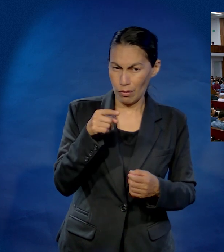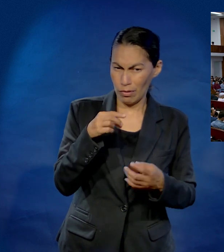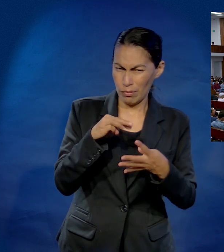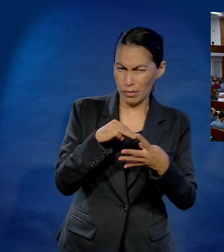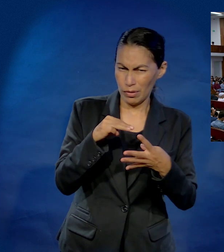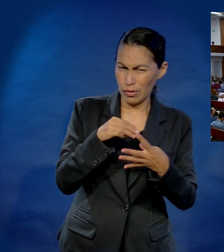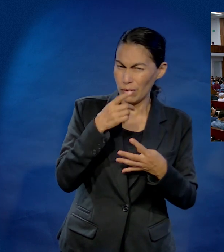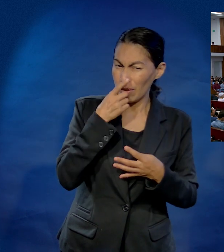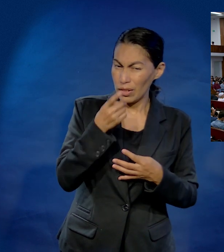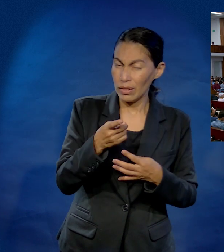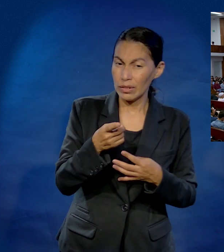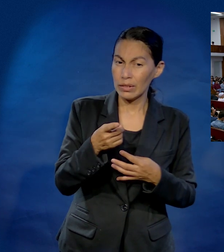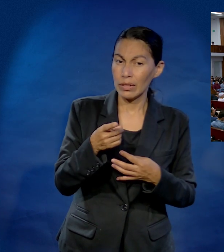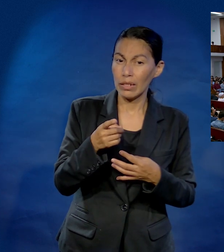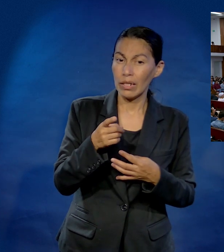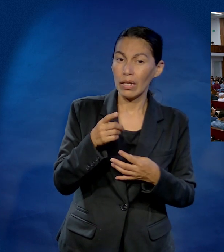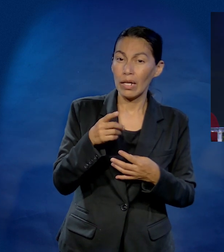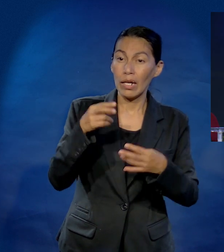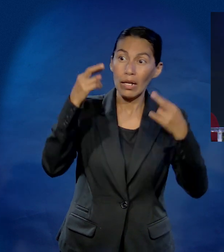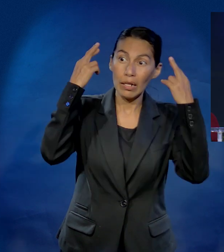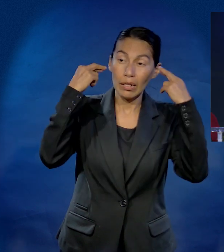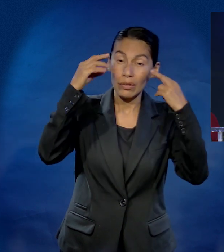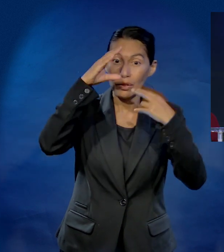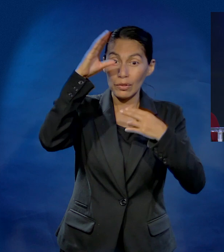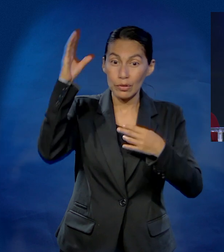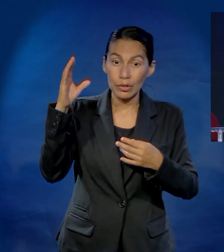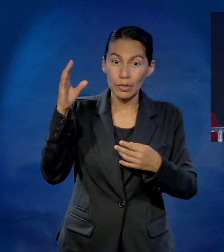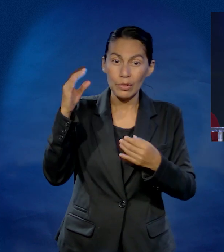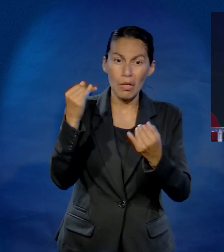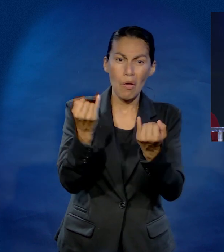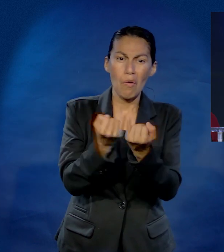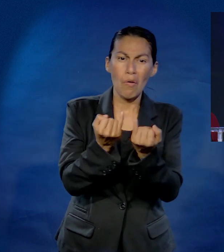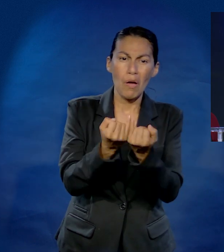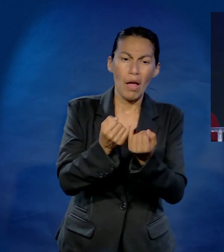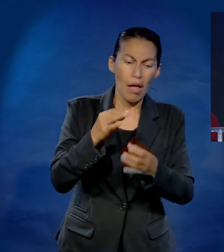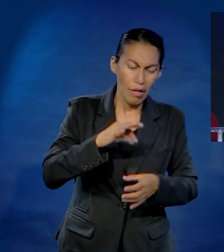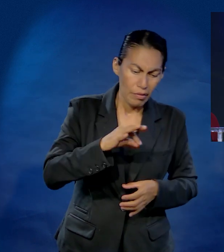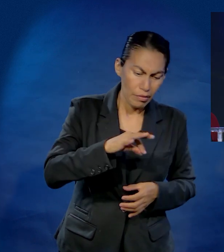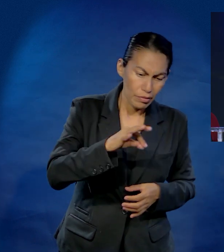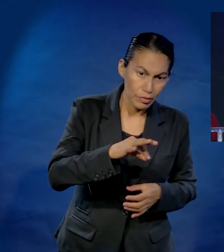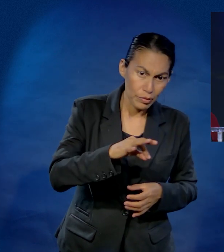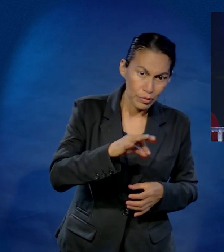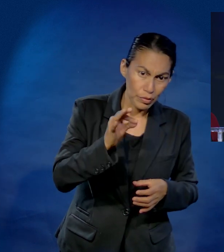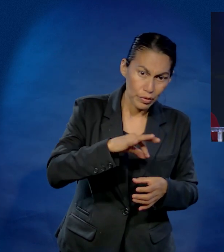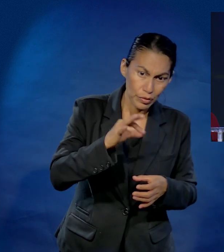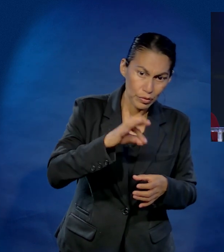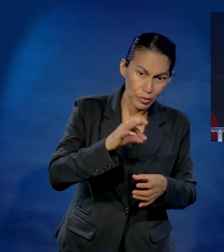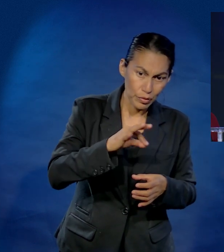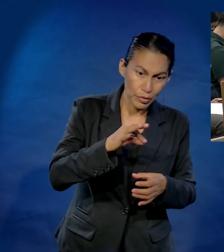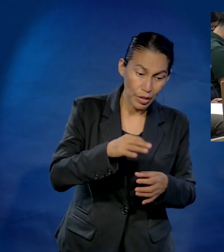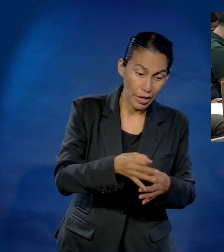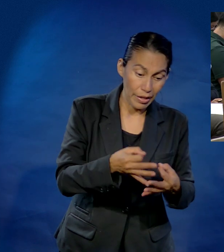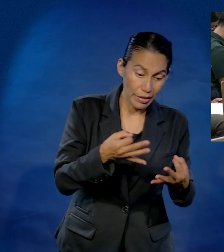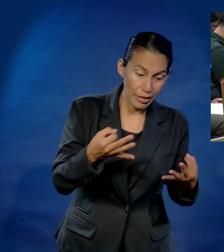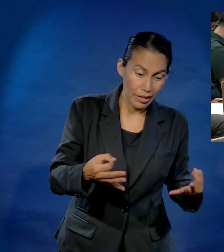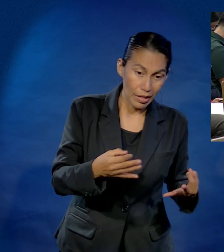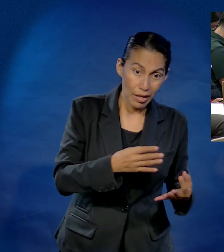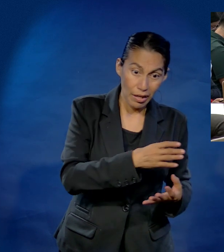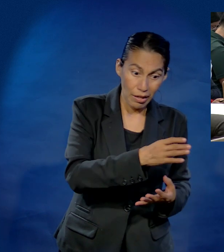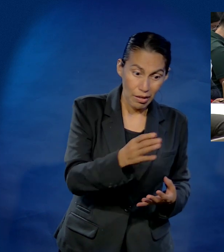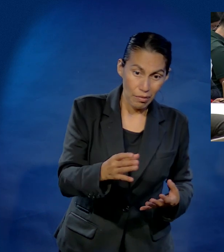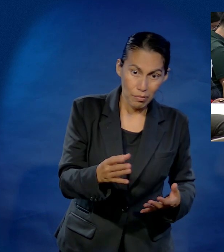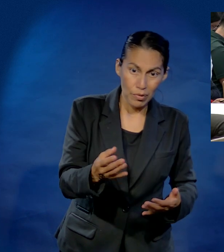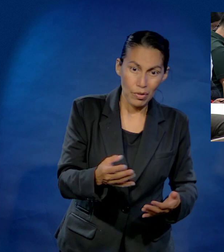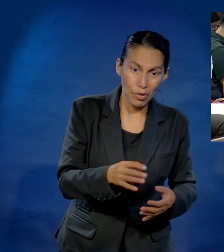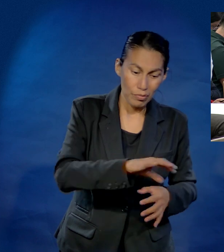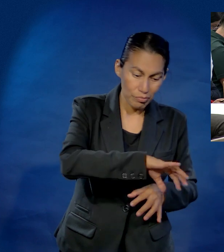Finalmente, Mateo 13:44. Ahí adelantito. Además, el reino de los cielos